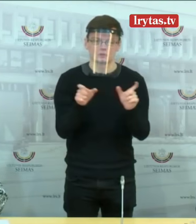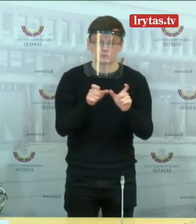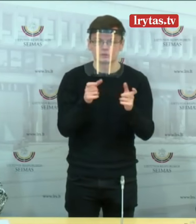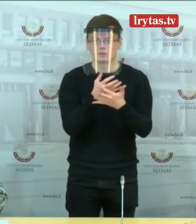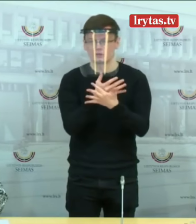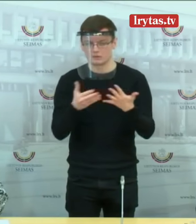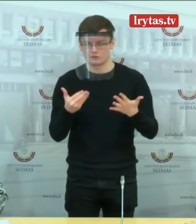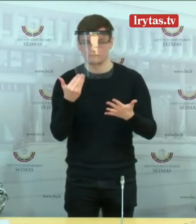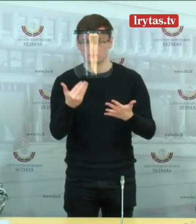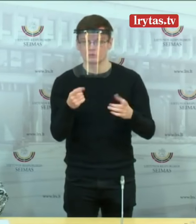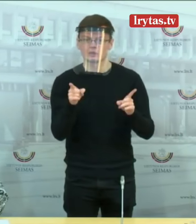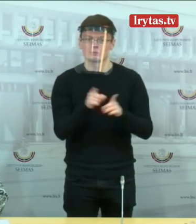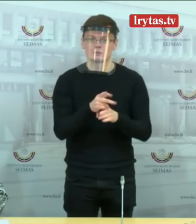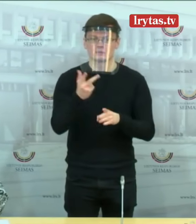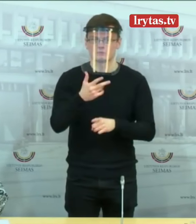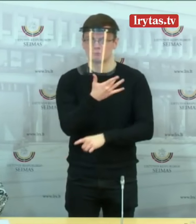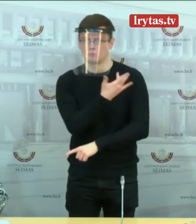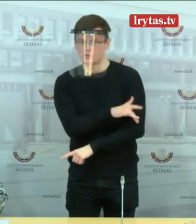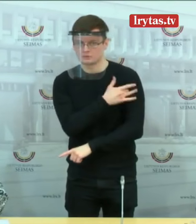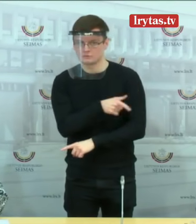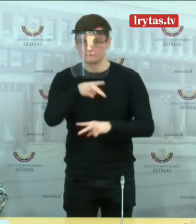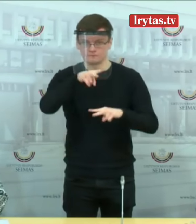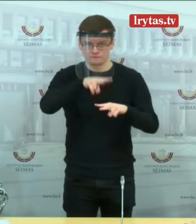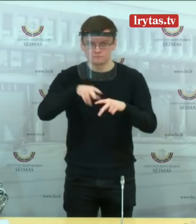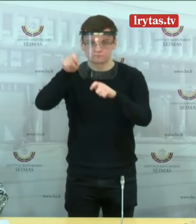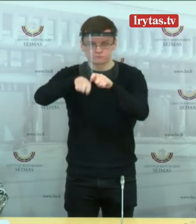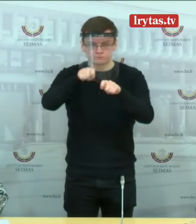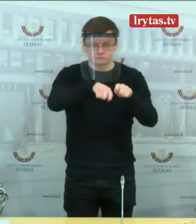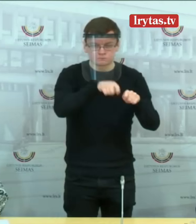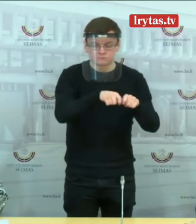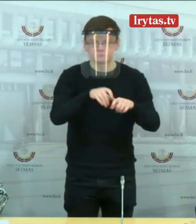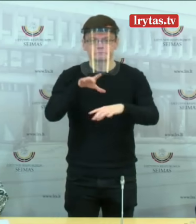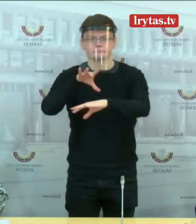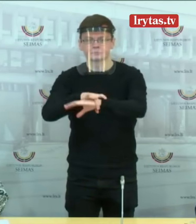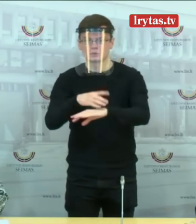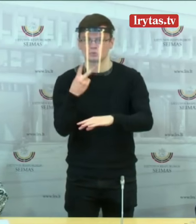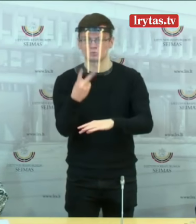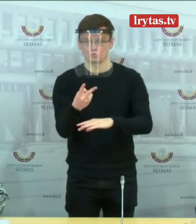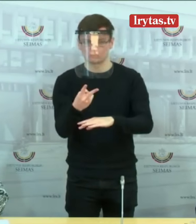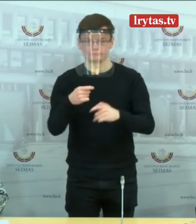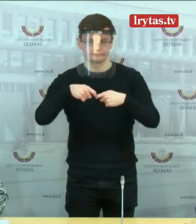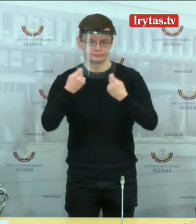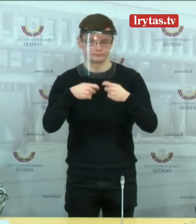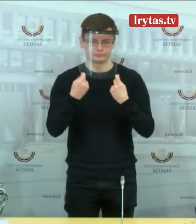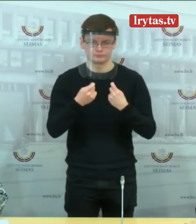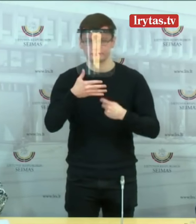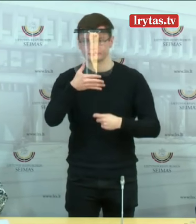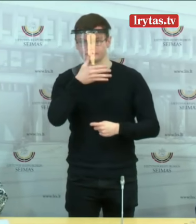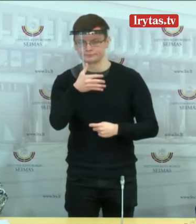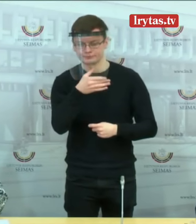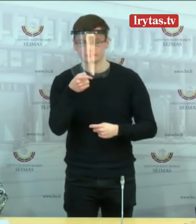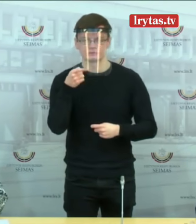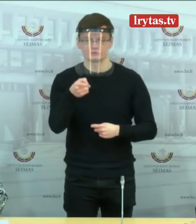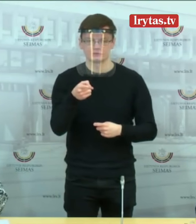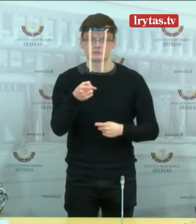76 prekybos ir 30 paslaugų teikimo vietos ir buvo nustatyti du pažeidimai, juos nustatė Nacionalinio visuomenės sveikatos